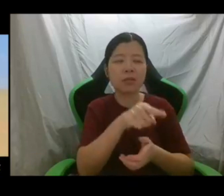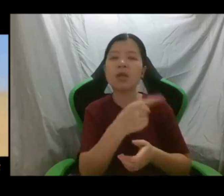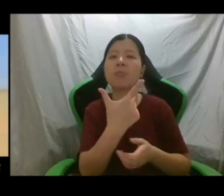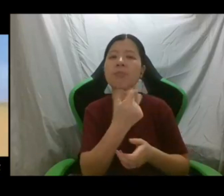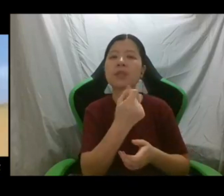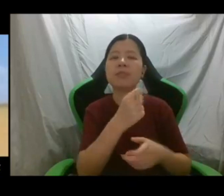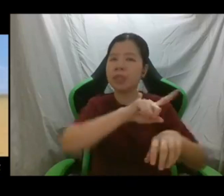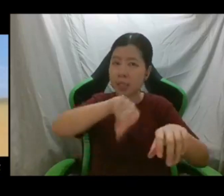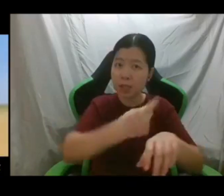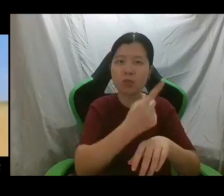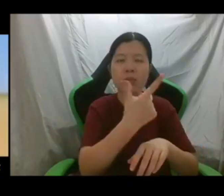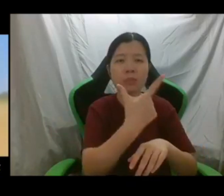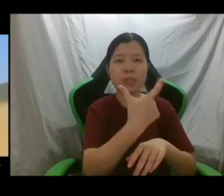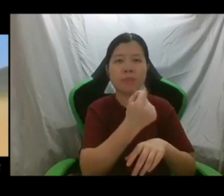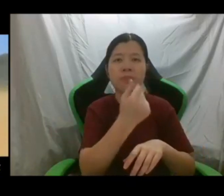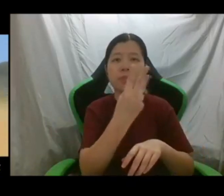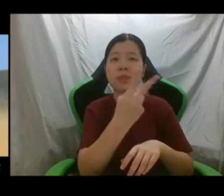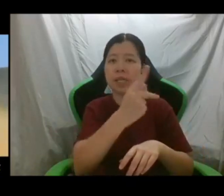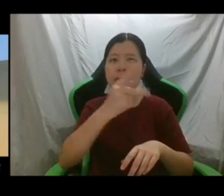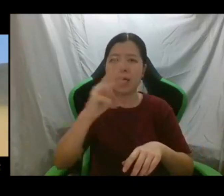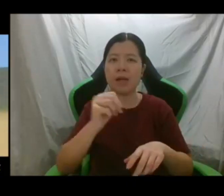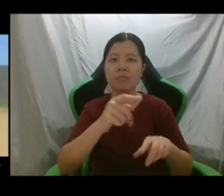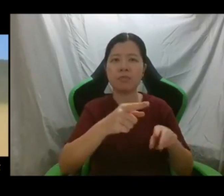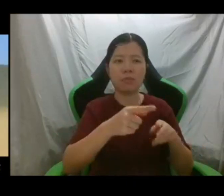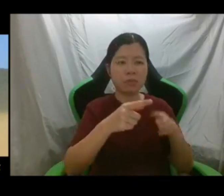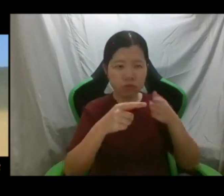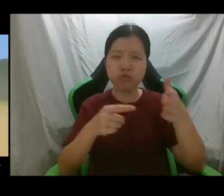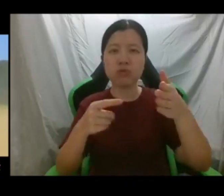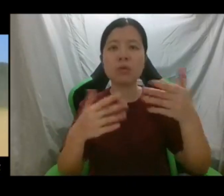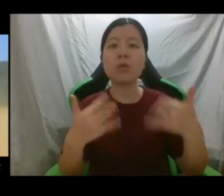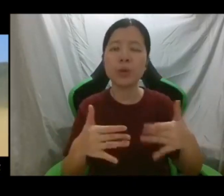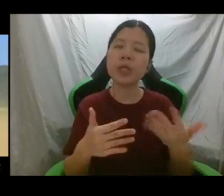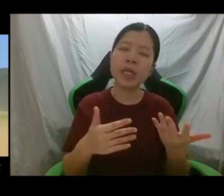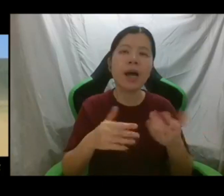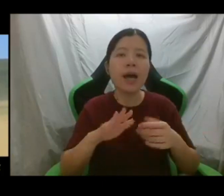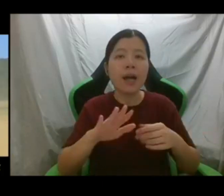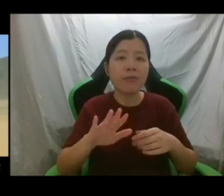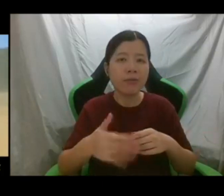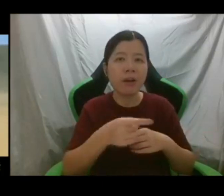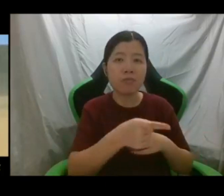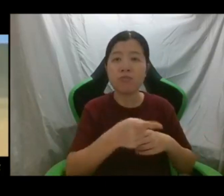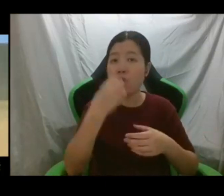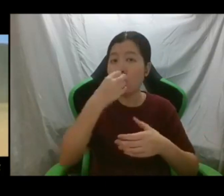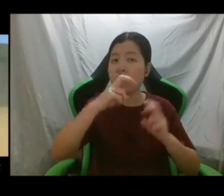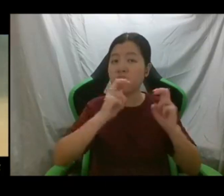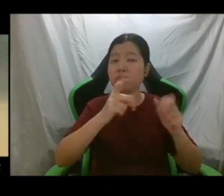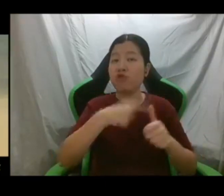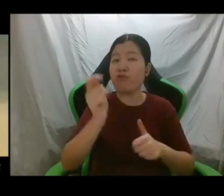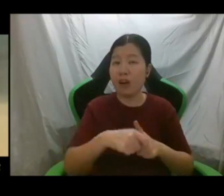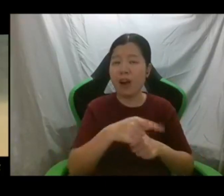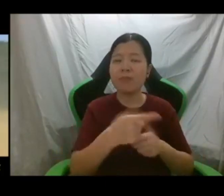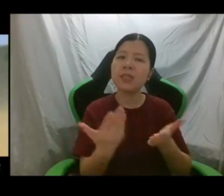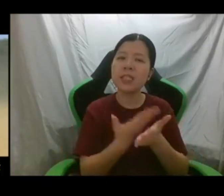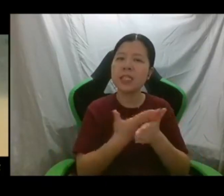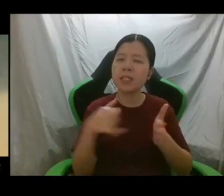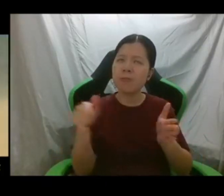里，但都算係香港鐵路入面最快嘅，大約可以感受下個速度感